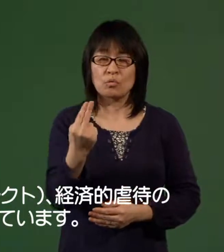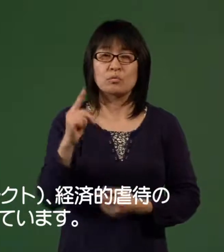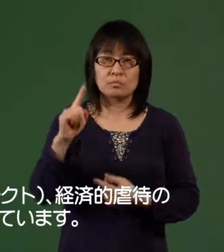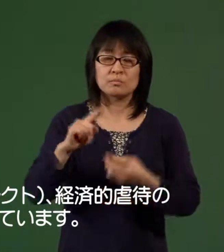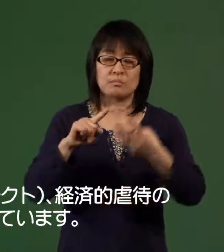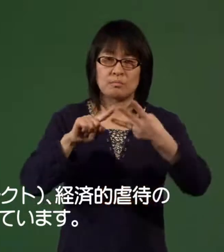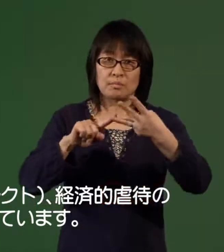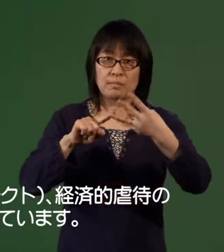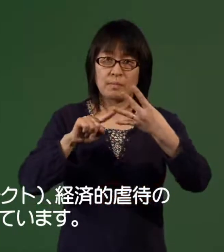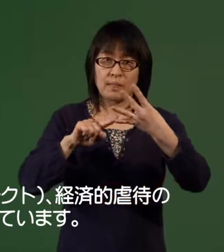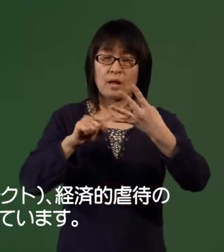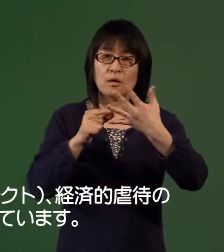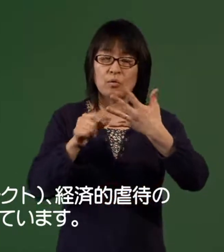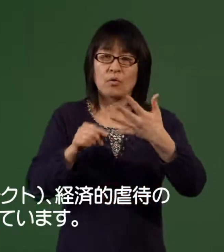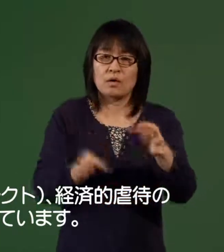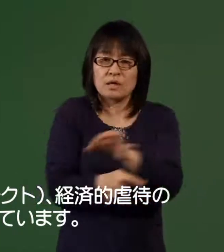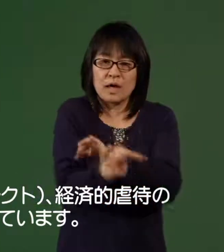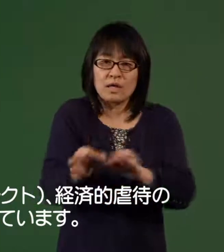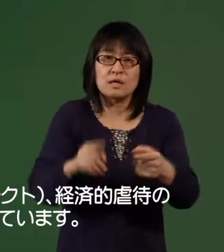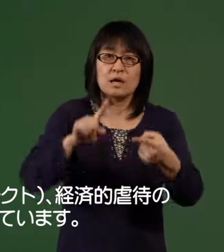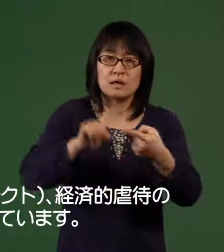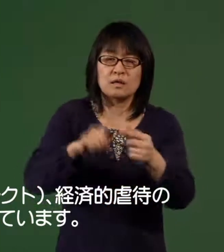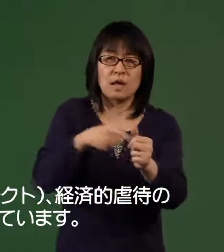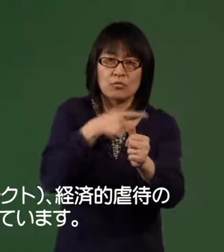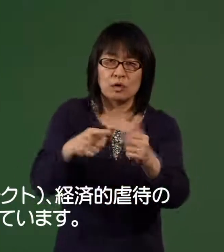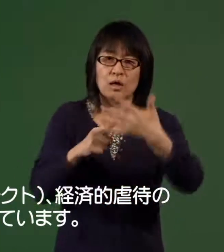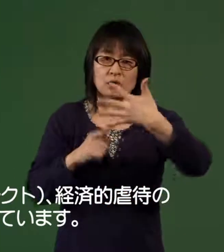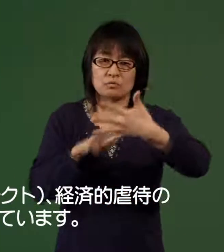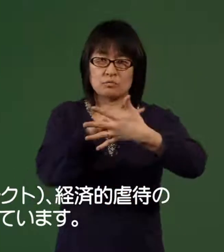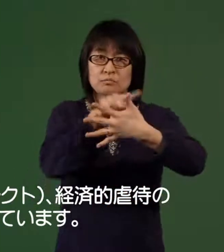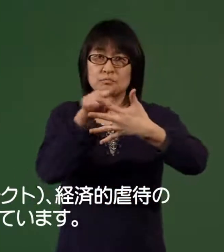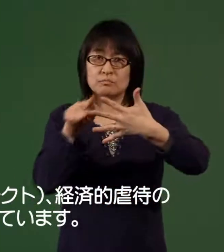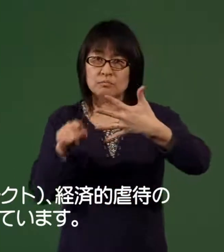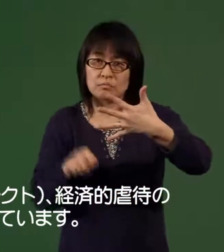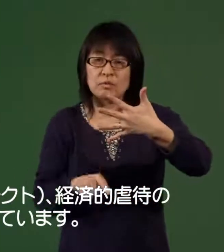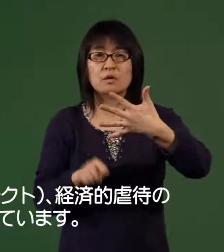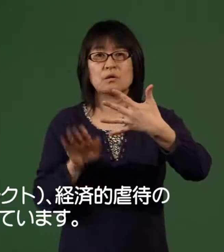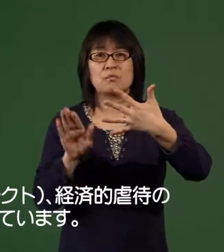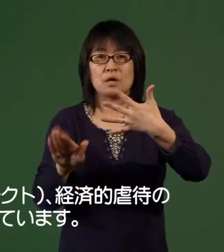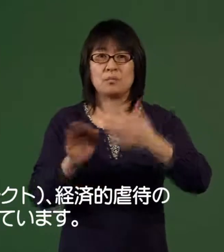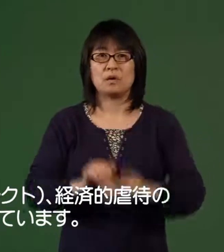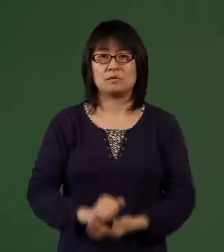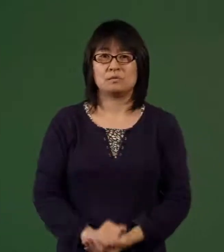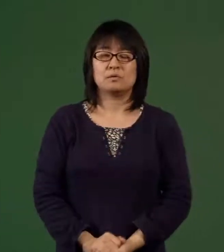それと経済的虐待この後累計に分類されています